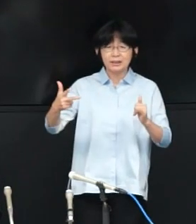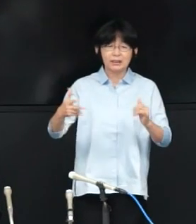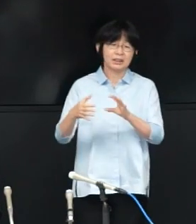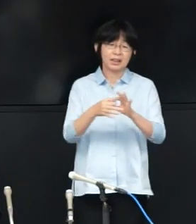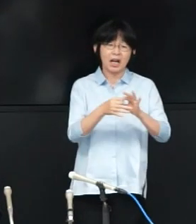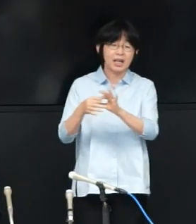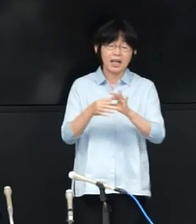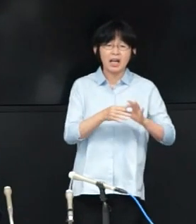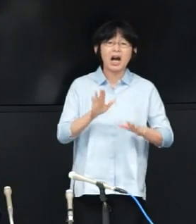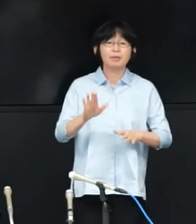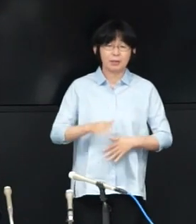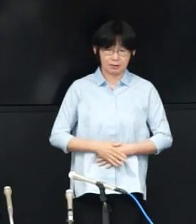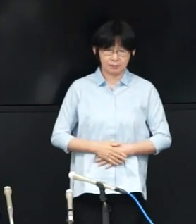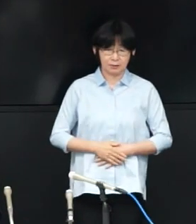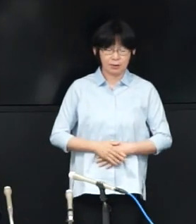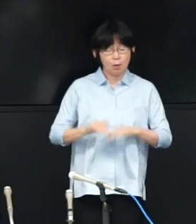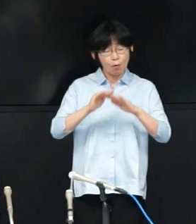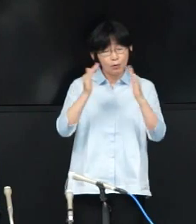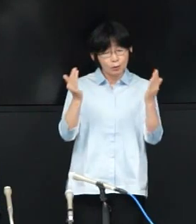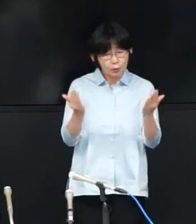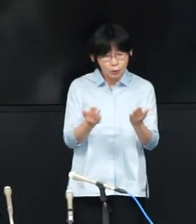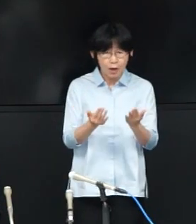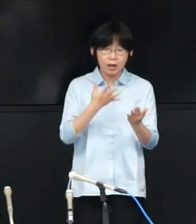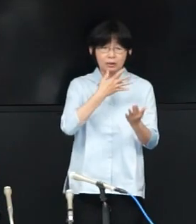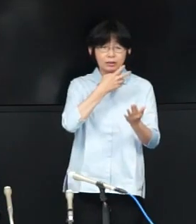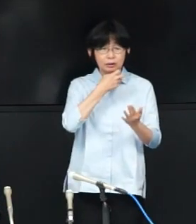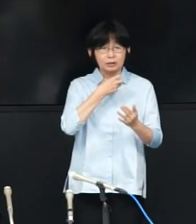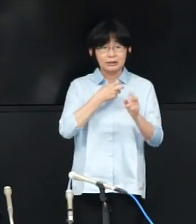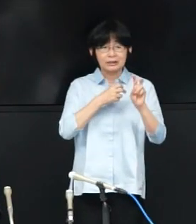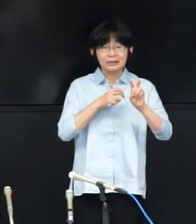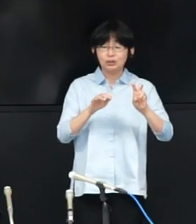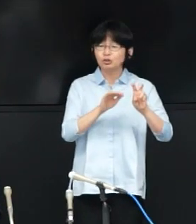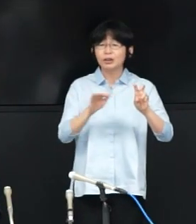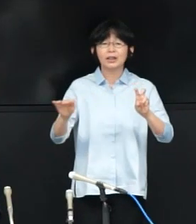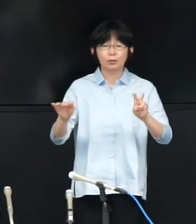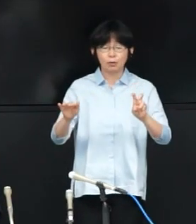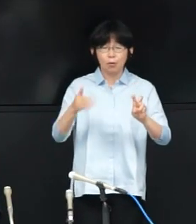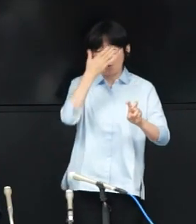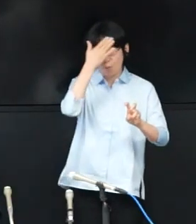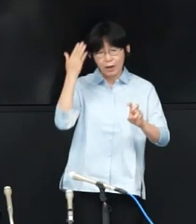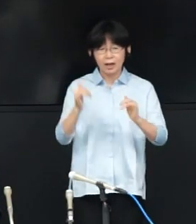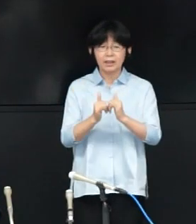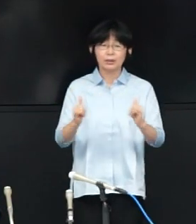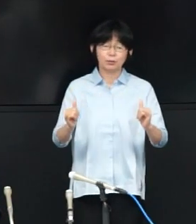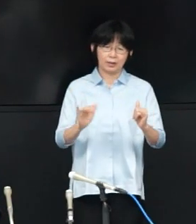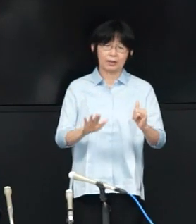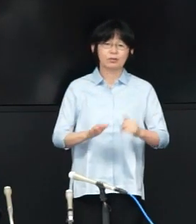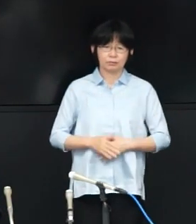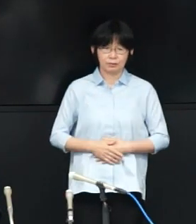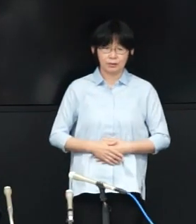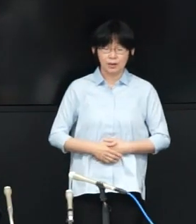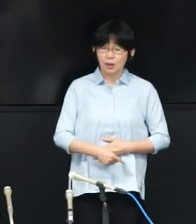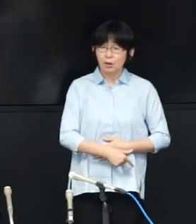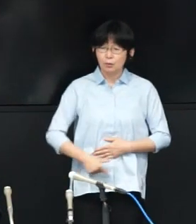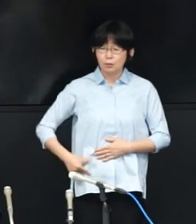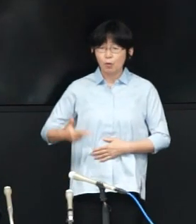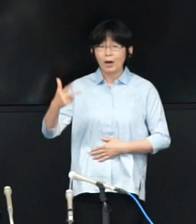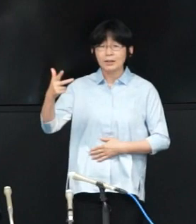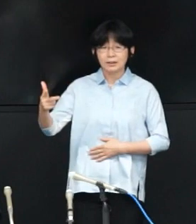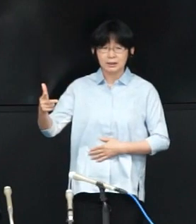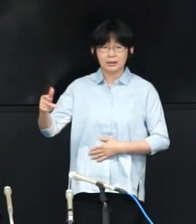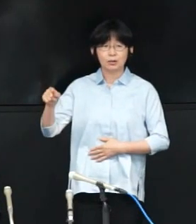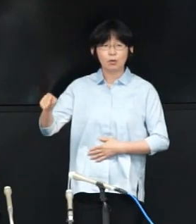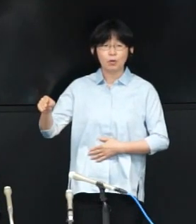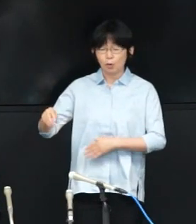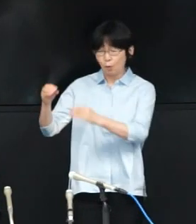してそのほとんどが20代の若い方でございます。福岡市の感染自体も